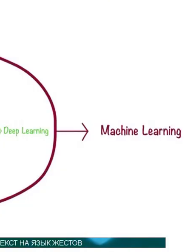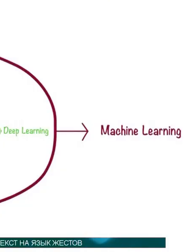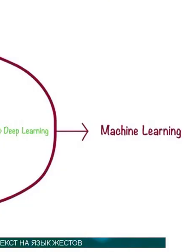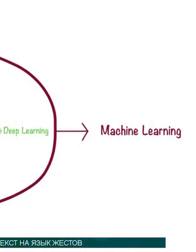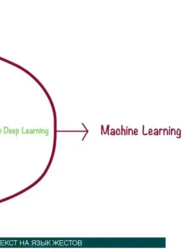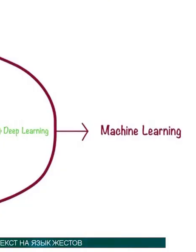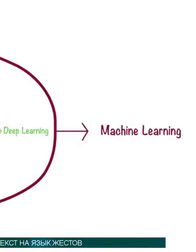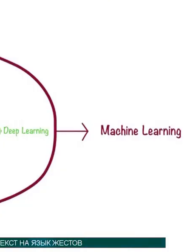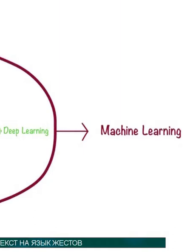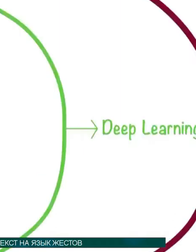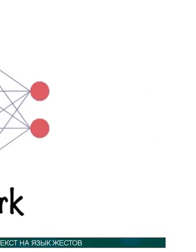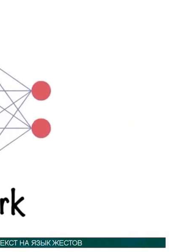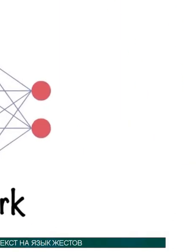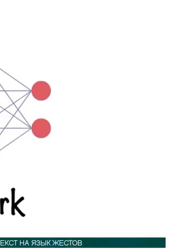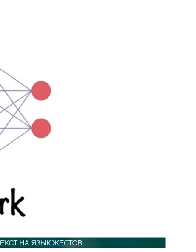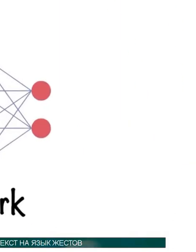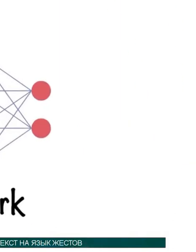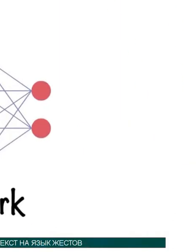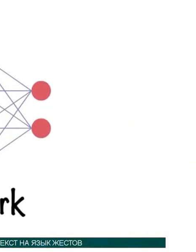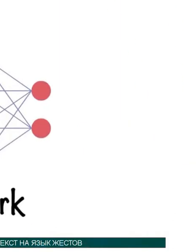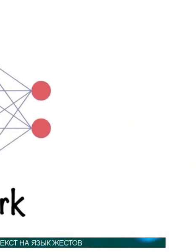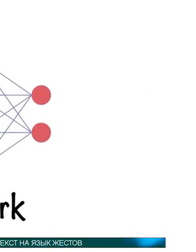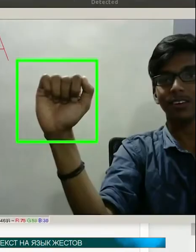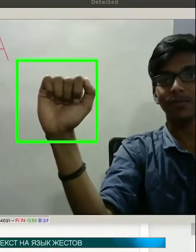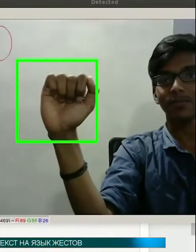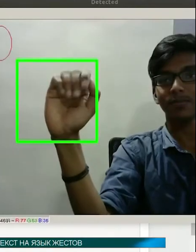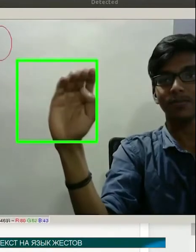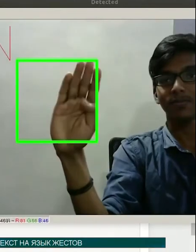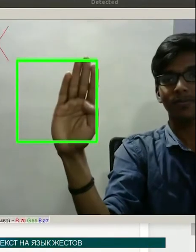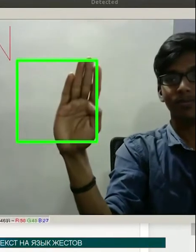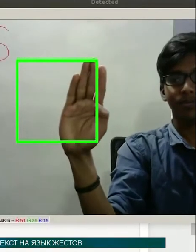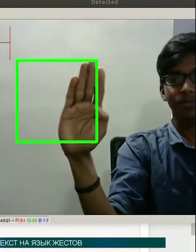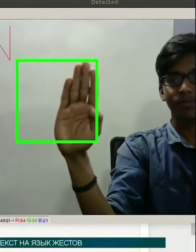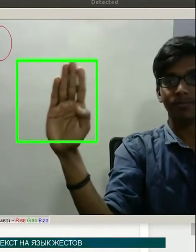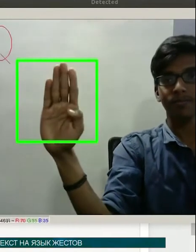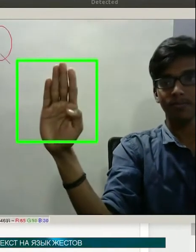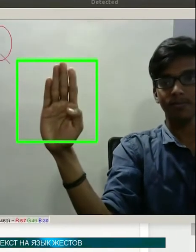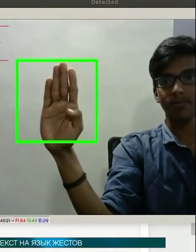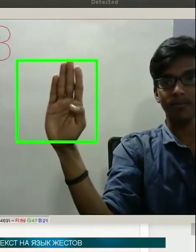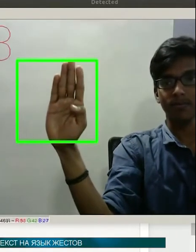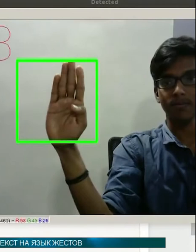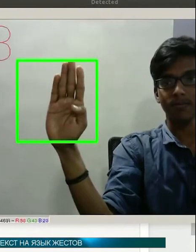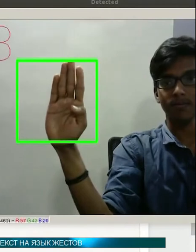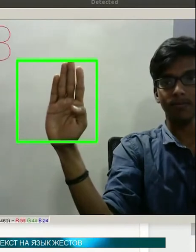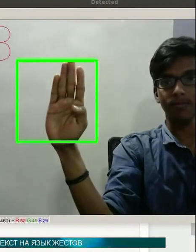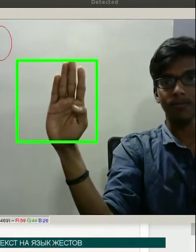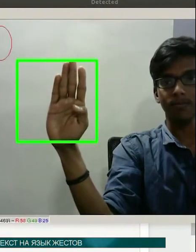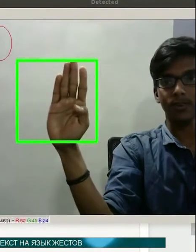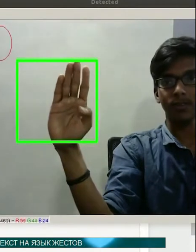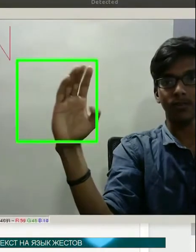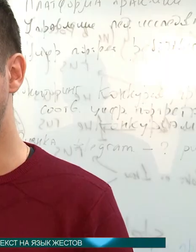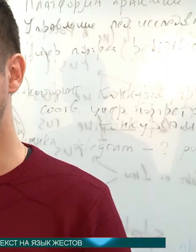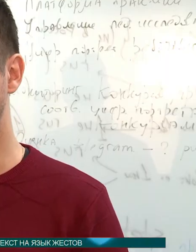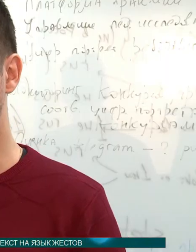Разработчики из университета Сорая создали нейросетевой алгоритм, который превращает текст в видео с человеком, произносящим тот же текст на языке